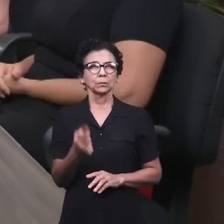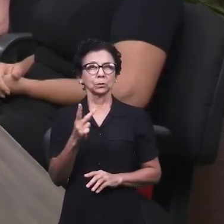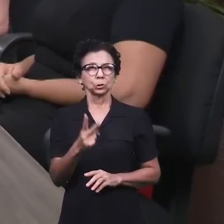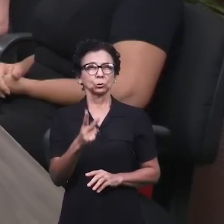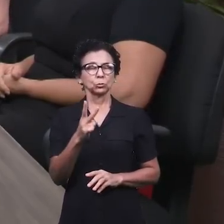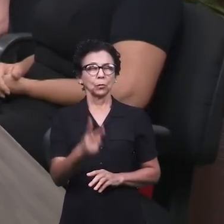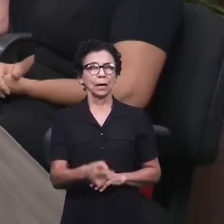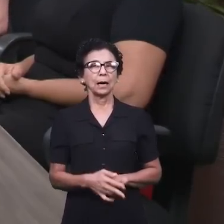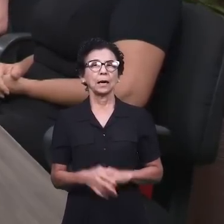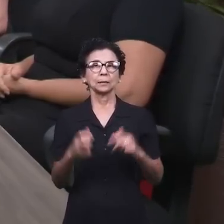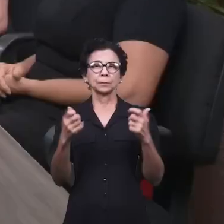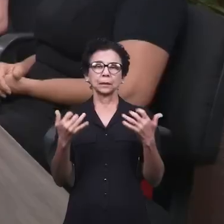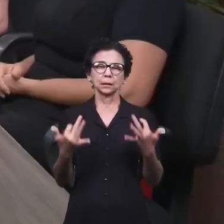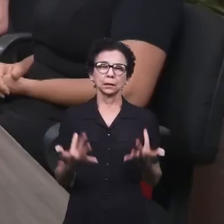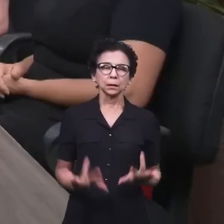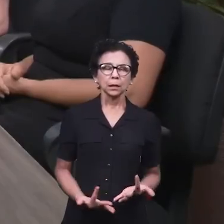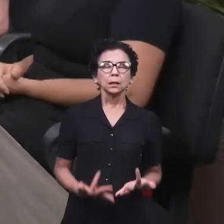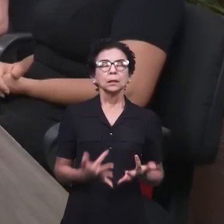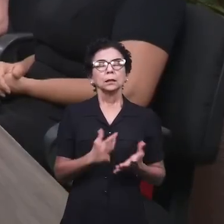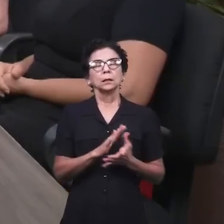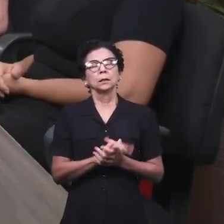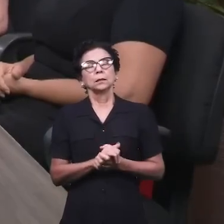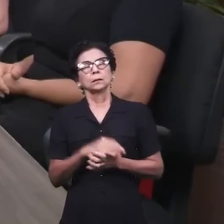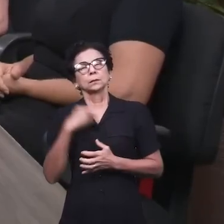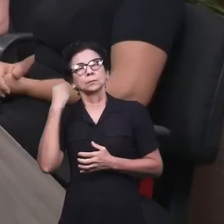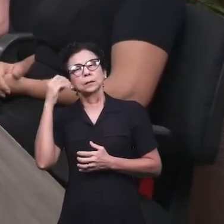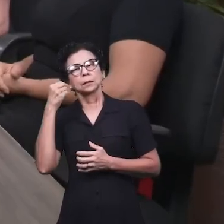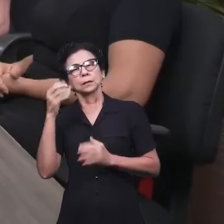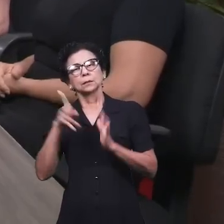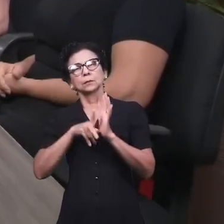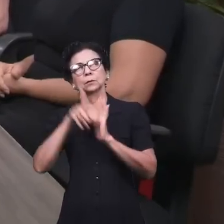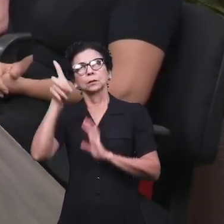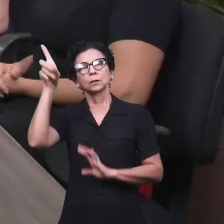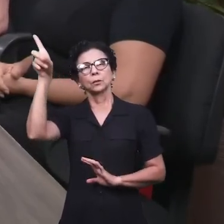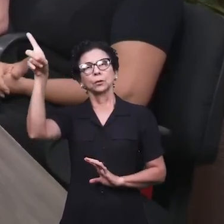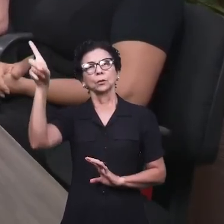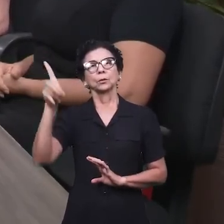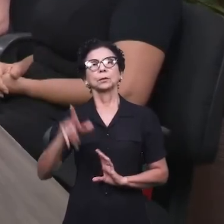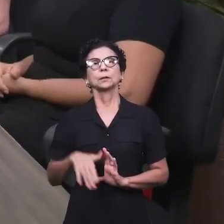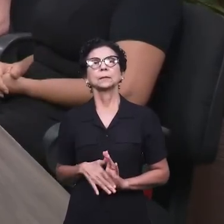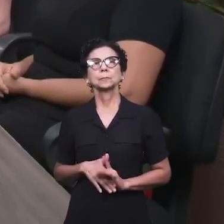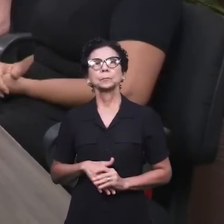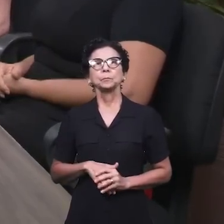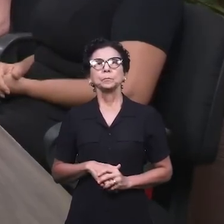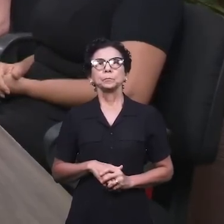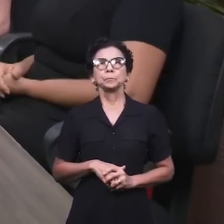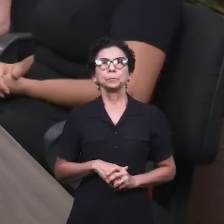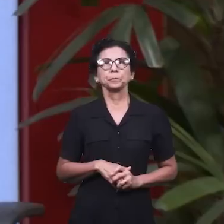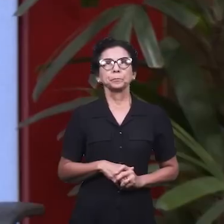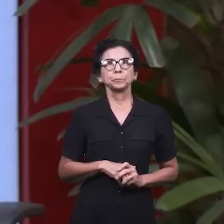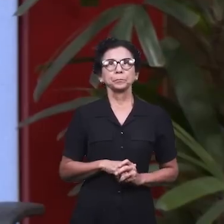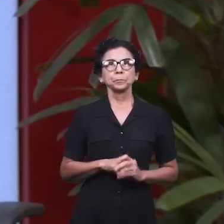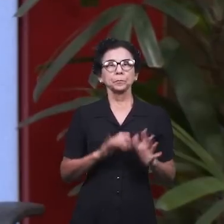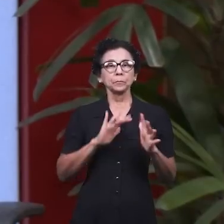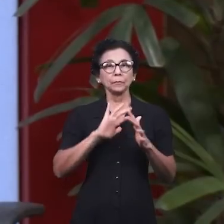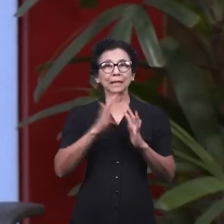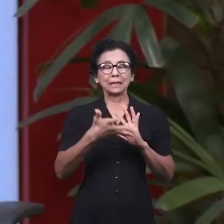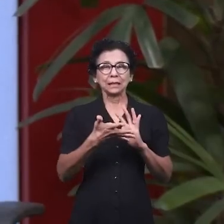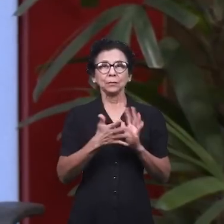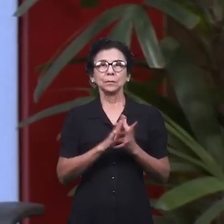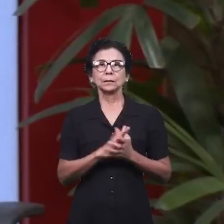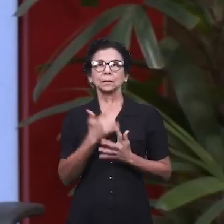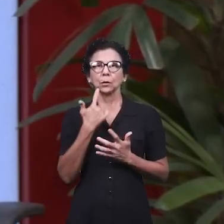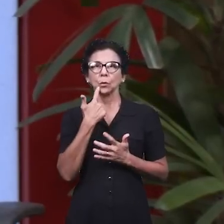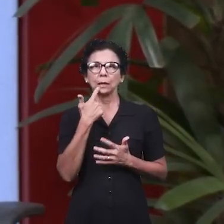aquilo que o Senhor tem mostrado, aquilo que o Senhor tem nos dado de verdade. experiência, Glória né? a Jesus. E assim, quando a gente fala em Libras, a gente já fala que é uma